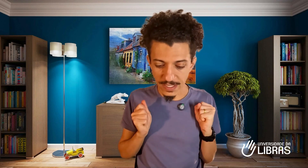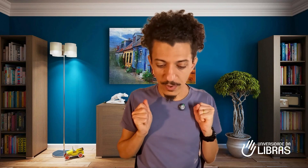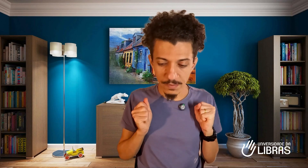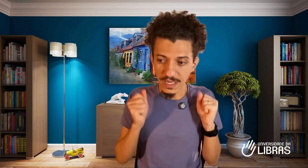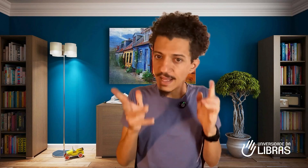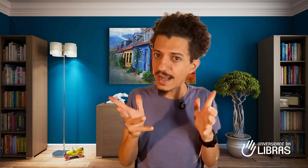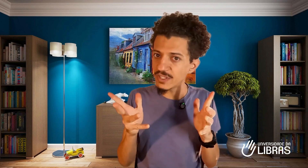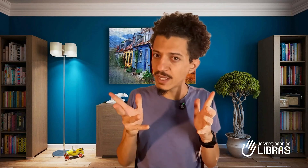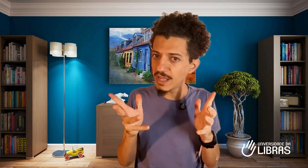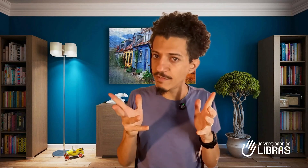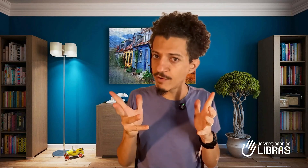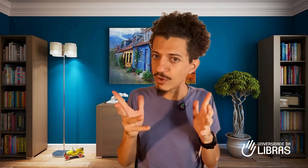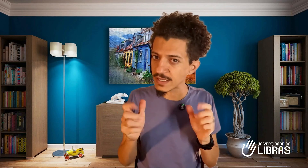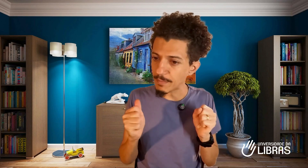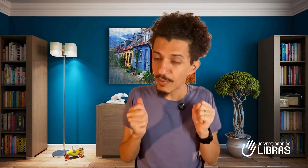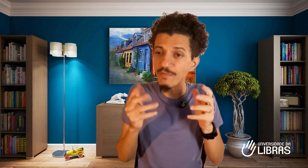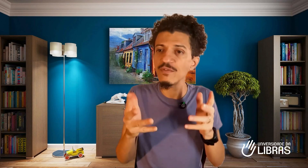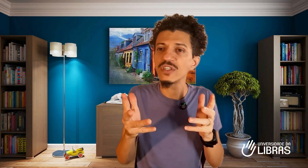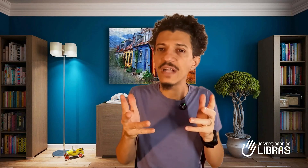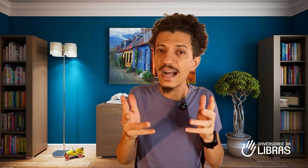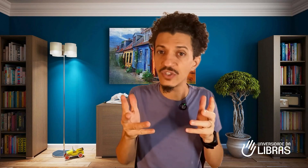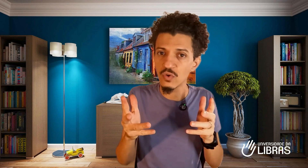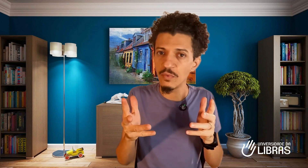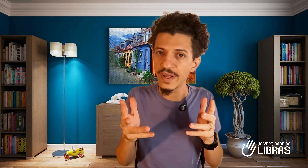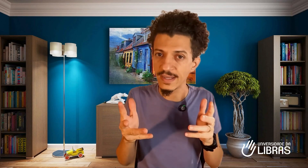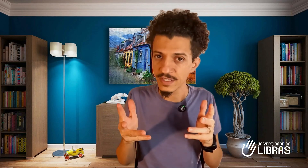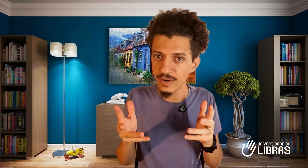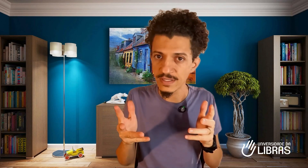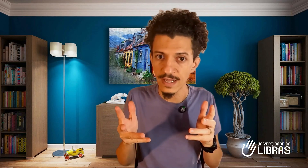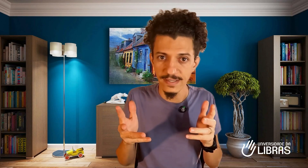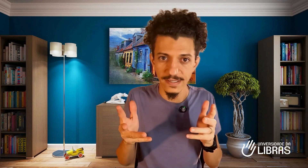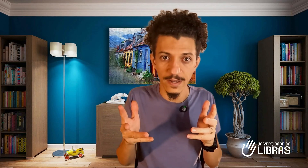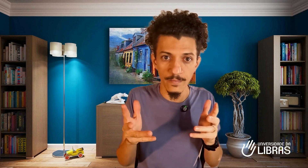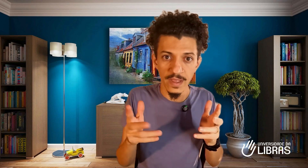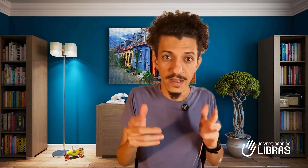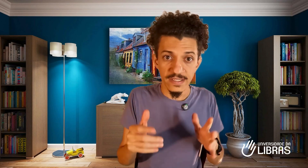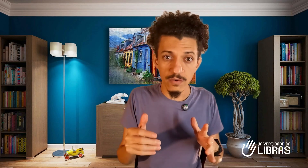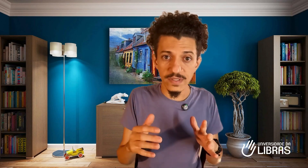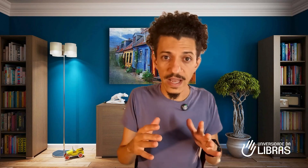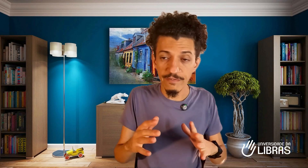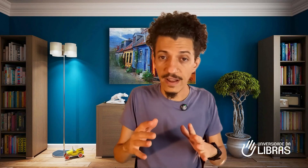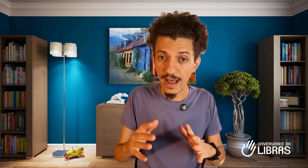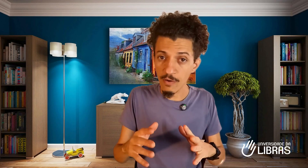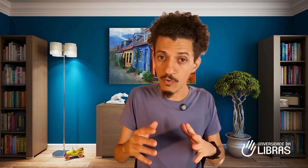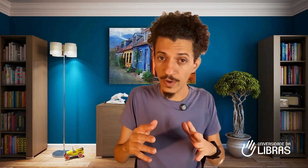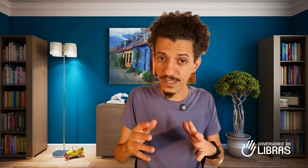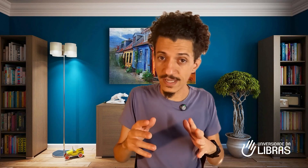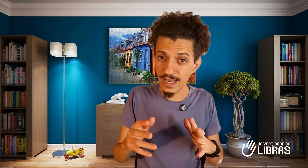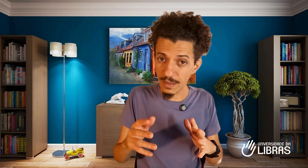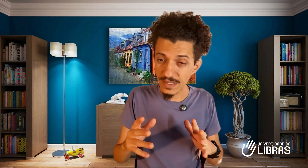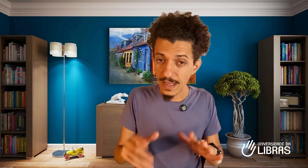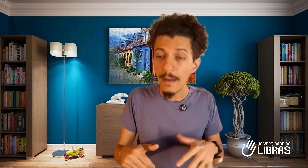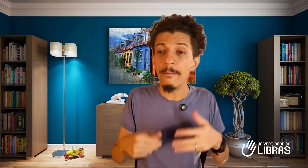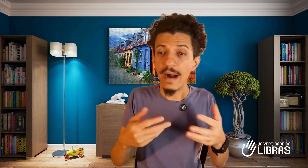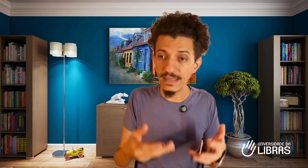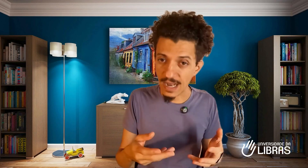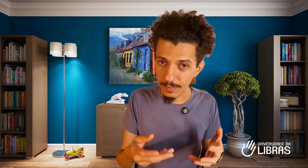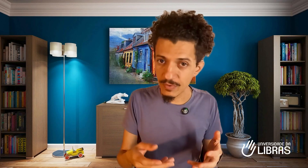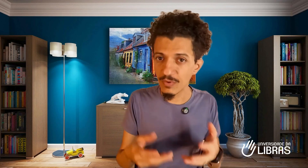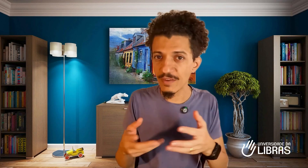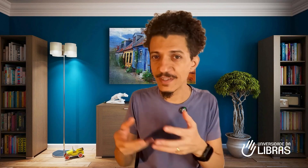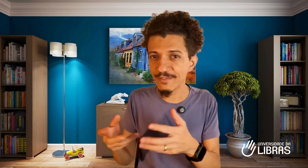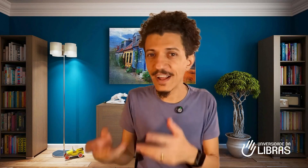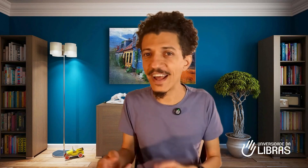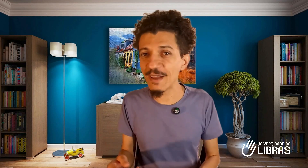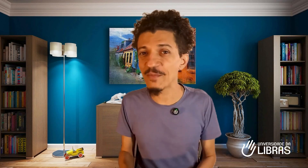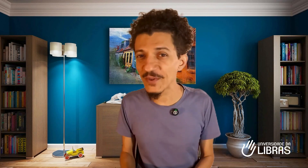ter essa possibilidade incrível e dessa profundidade de comunicação na sinalização, você consegue falar coisas em Libras mais rápido